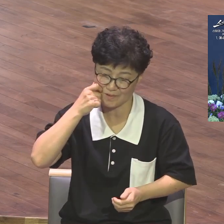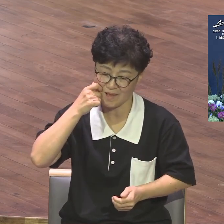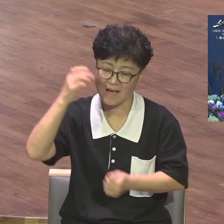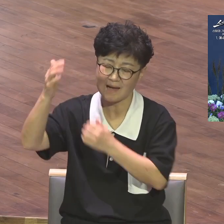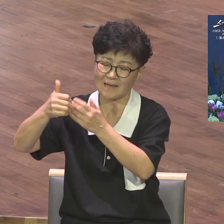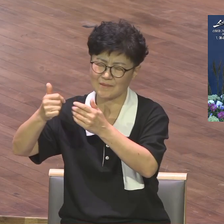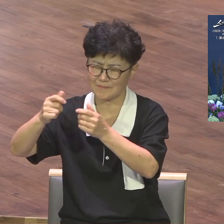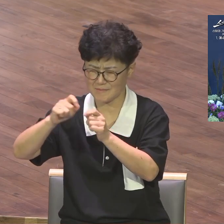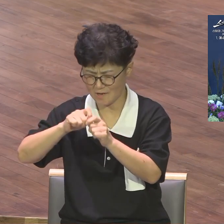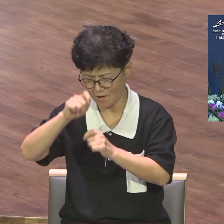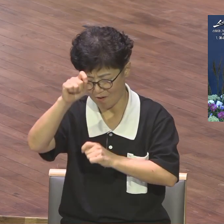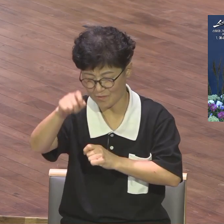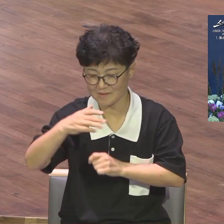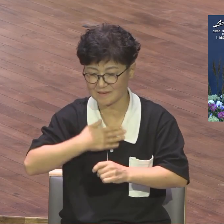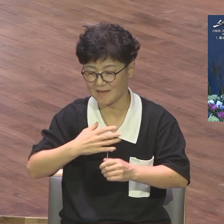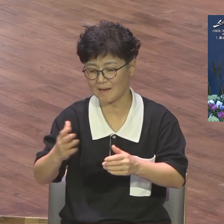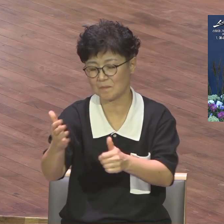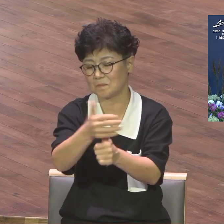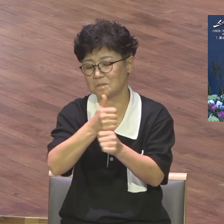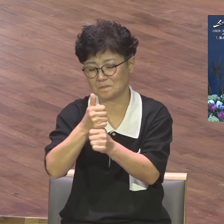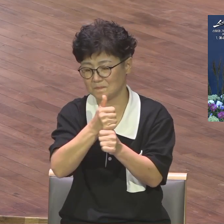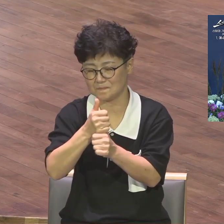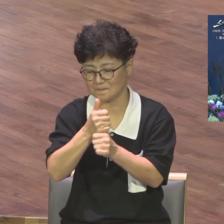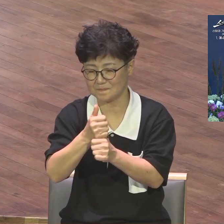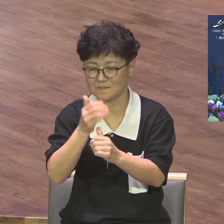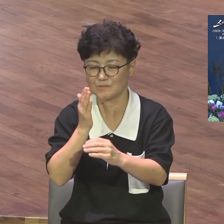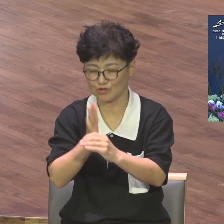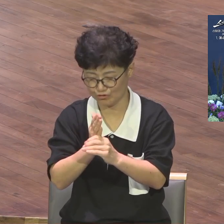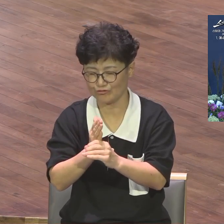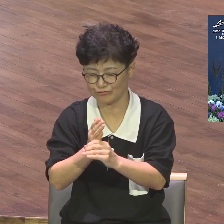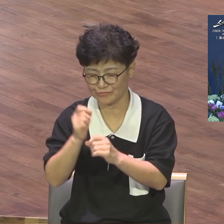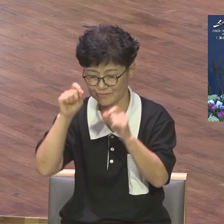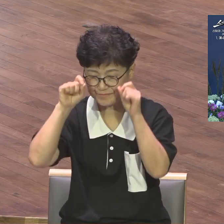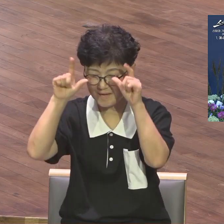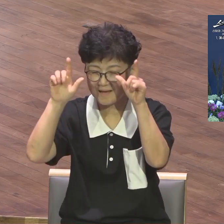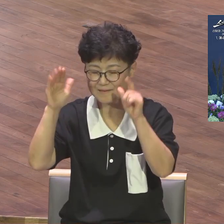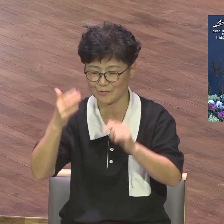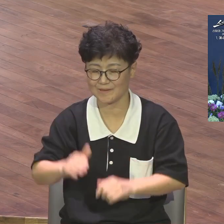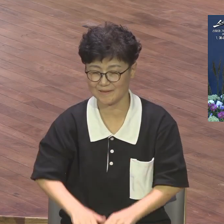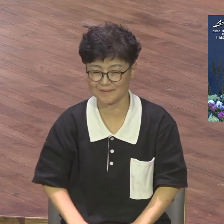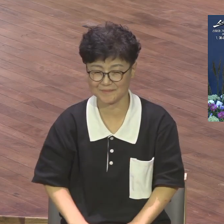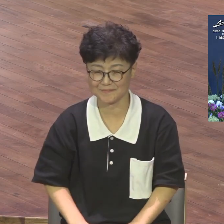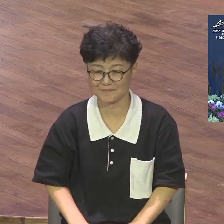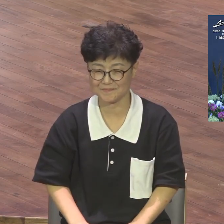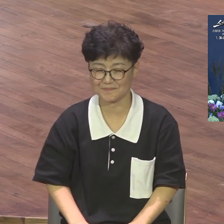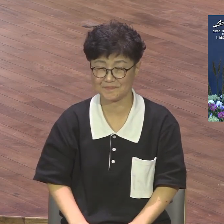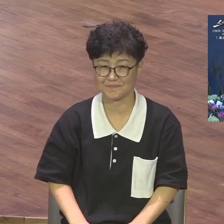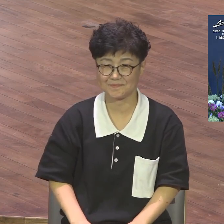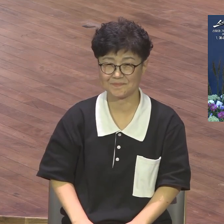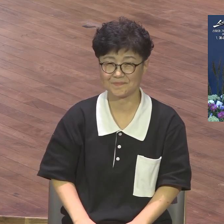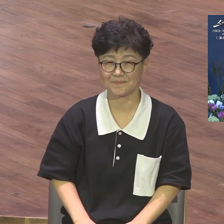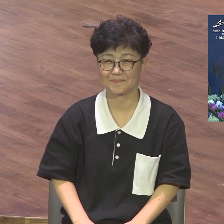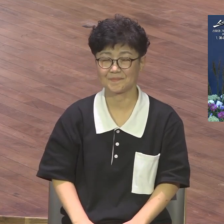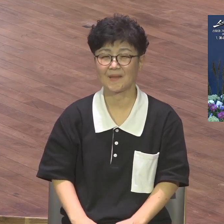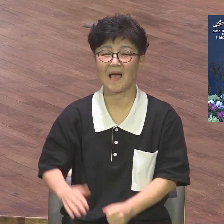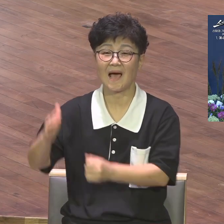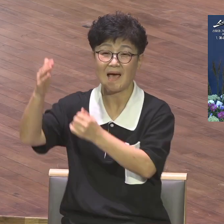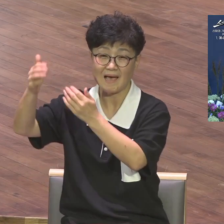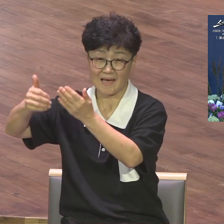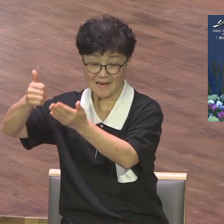체험을 했습니다. 오늘 삭개오 자신의 노력과 호기심으로 예수 만나보려고 노력한 것 같지만 이미